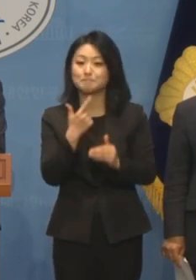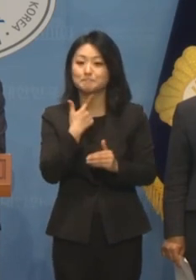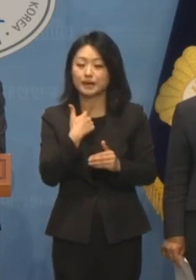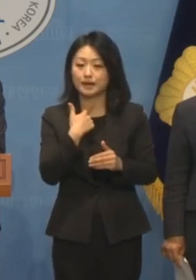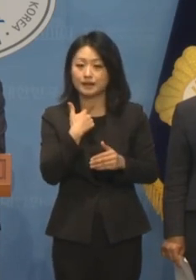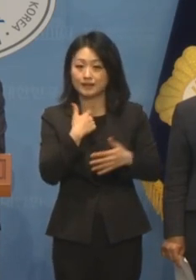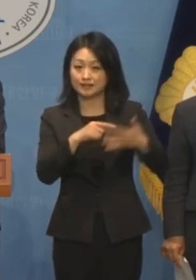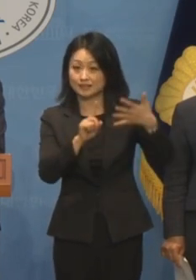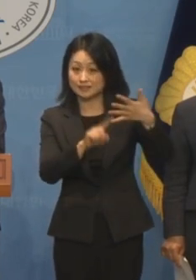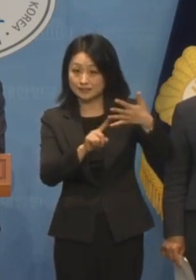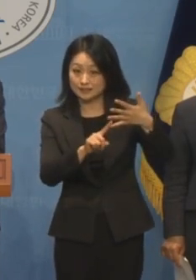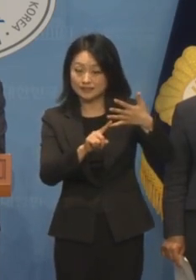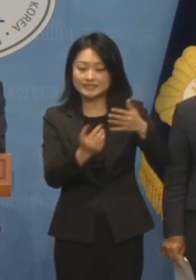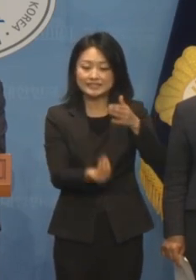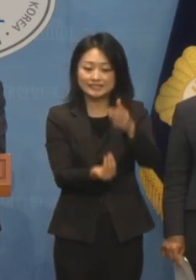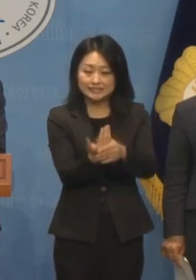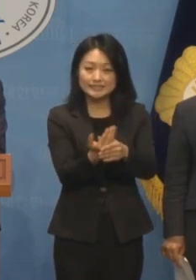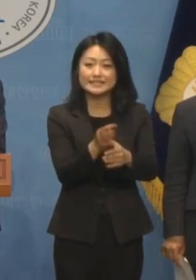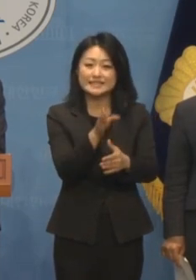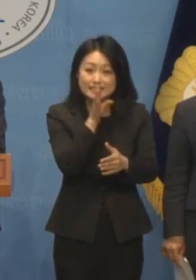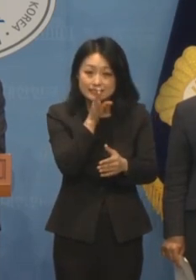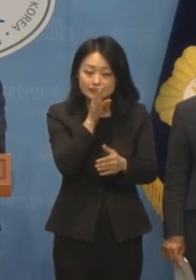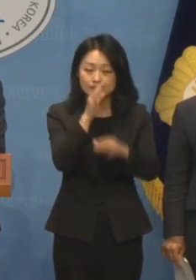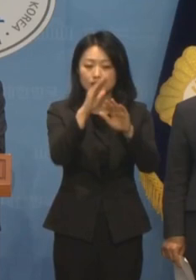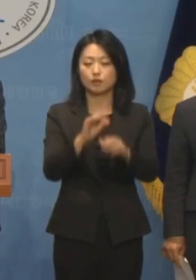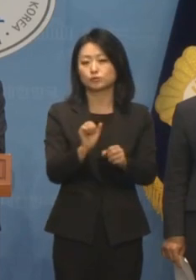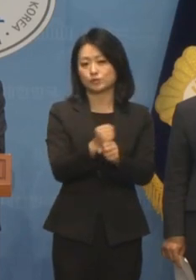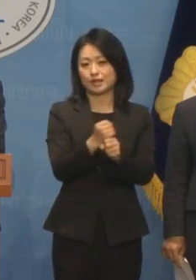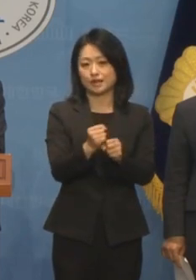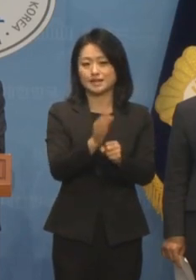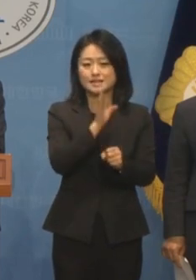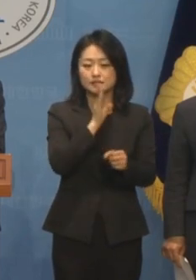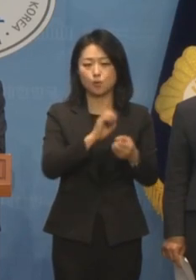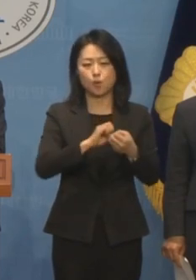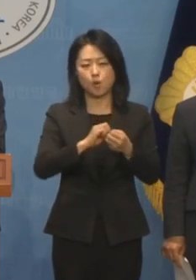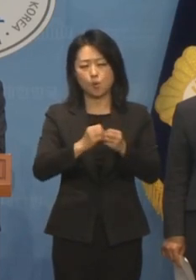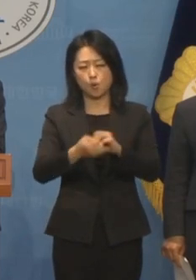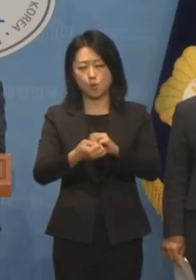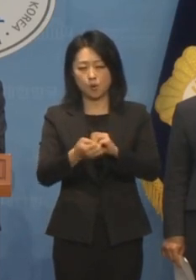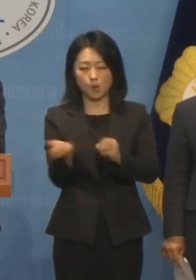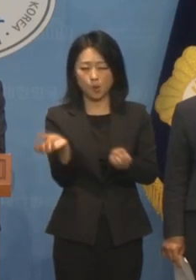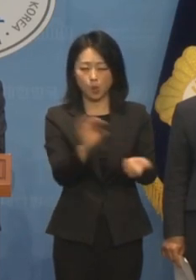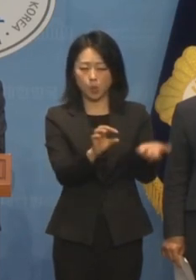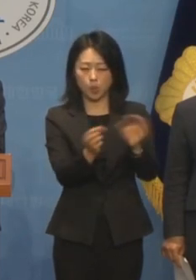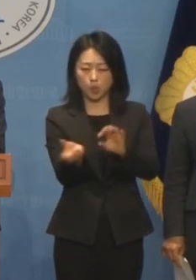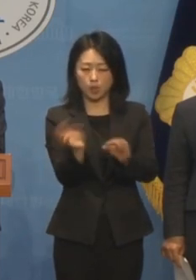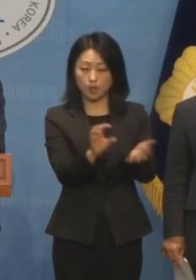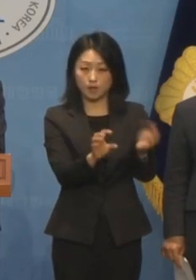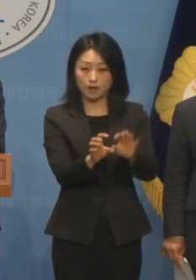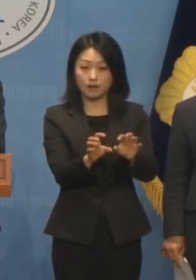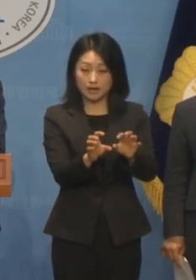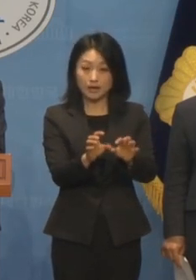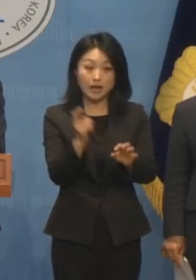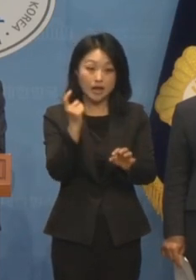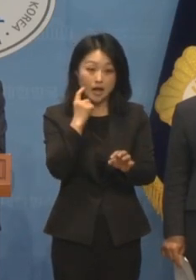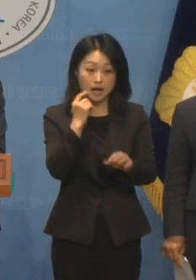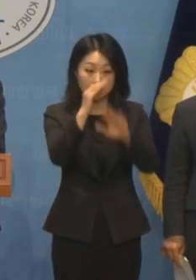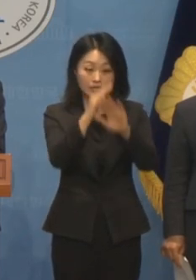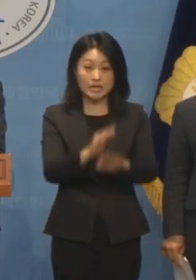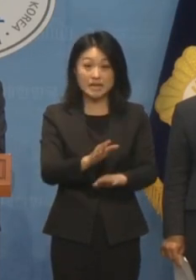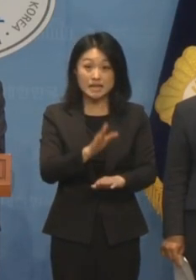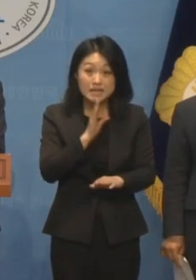다섯째, 사실 조작입니다. 명백한 사실을 왜곡하고 짜집기하여 실존하지 않은